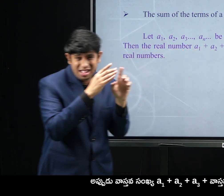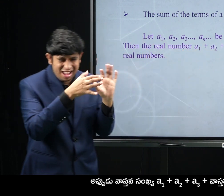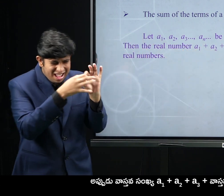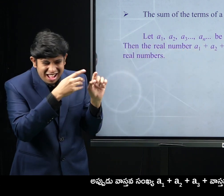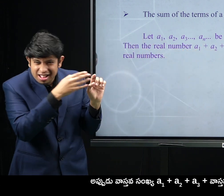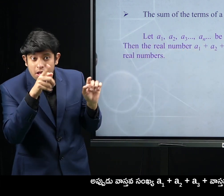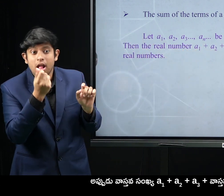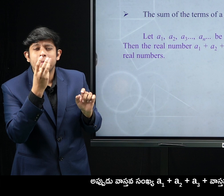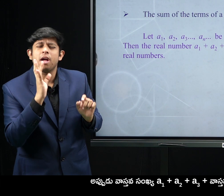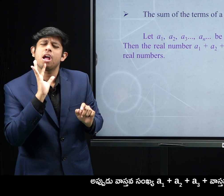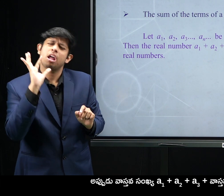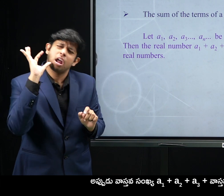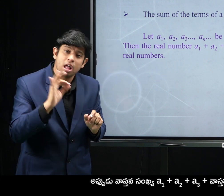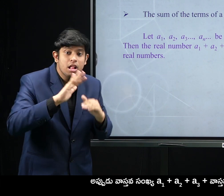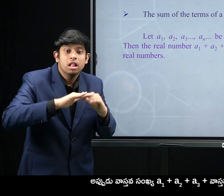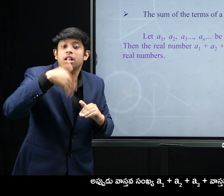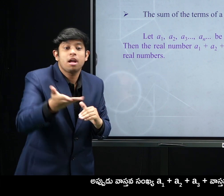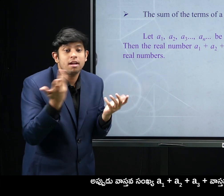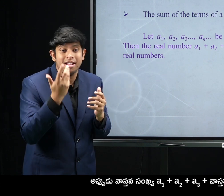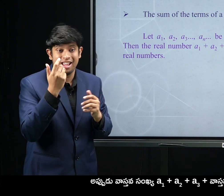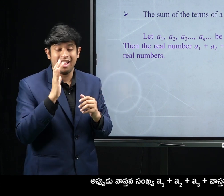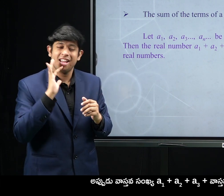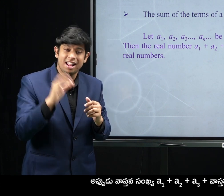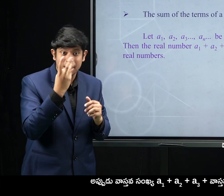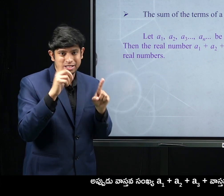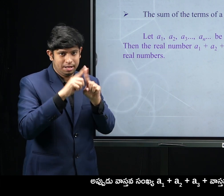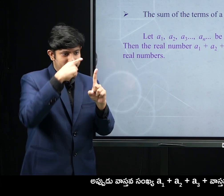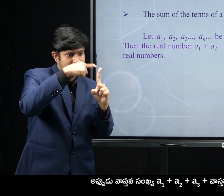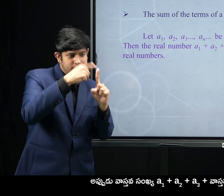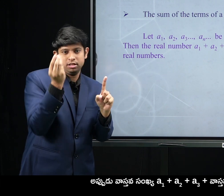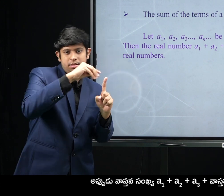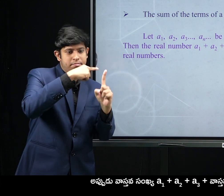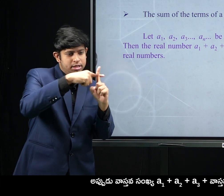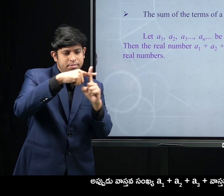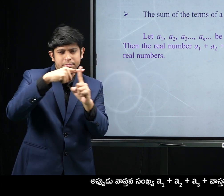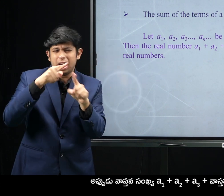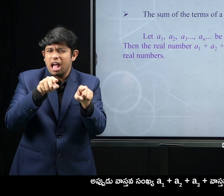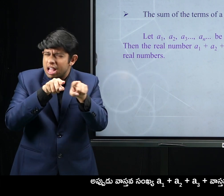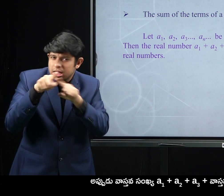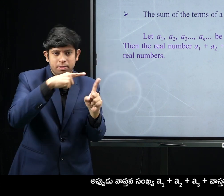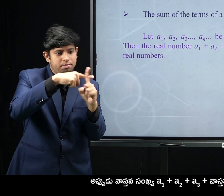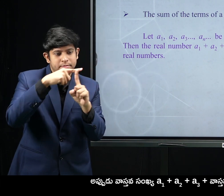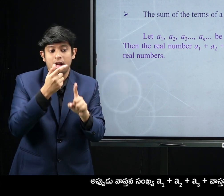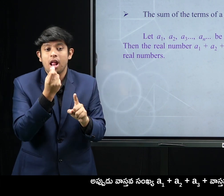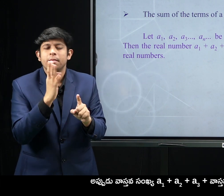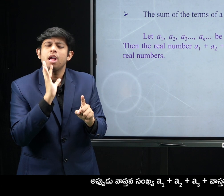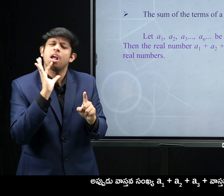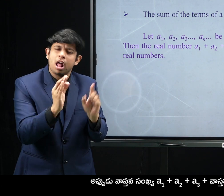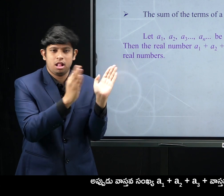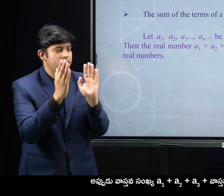అప్పుడు వాస్తవ సంఖ్య A1 ప్లస్ A2 ప్లస్ A3 ప్లస్ వాస్తవ సంఖ్యల శ్రేణిగా